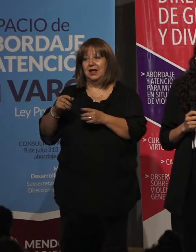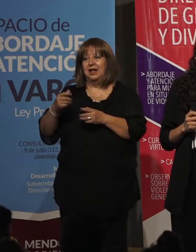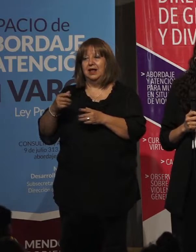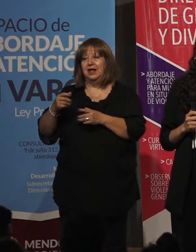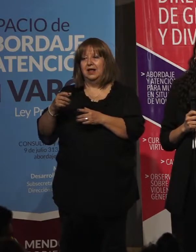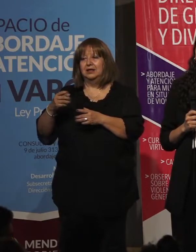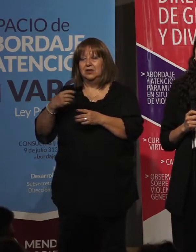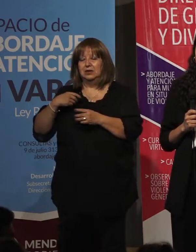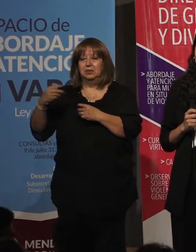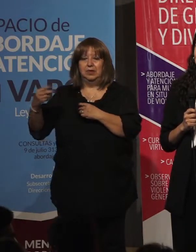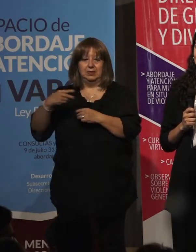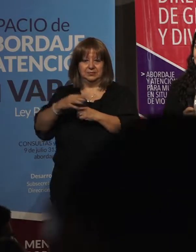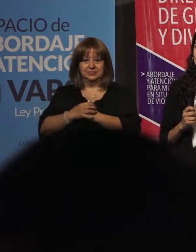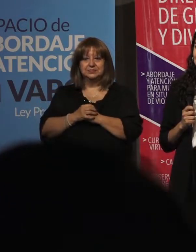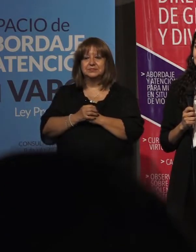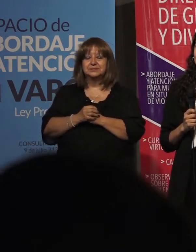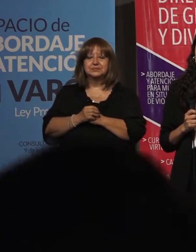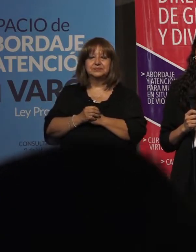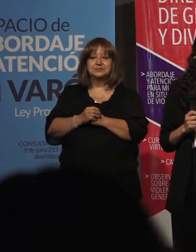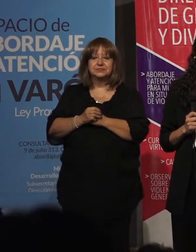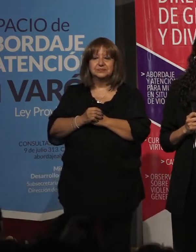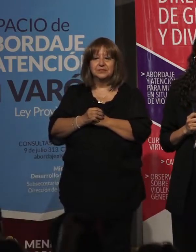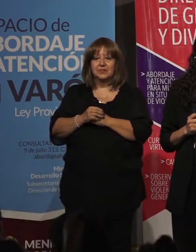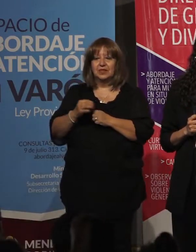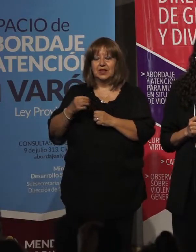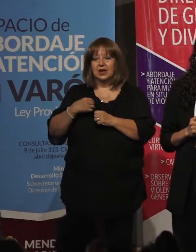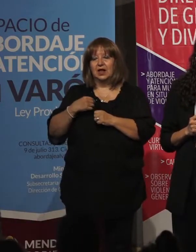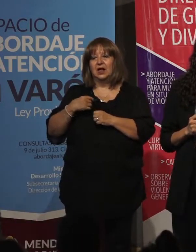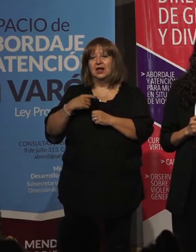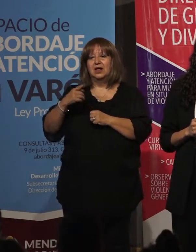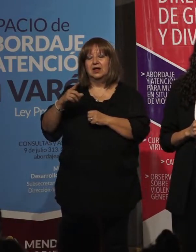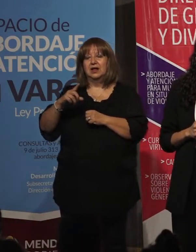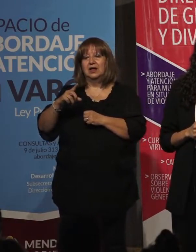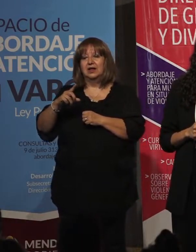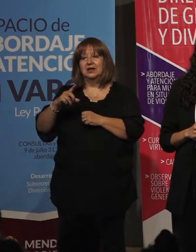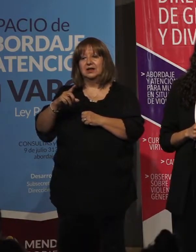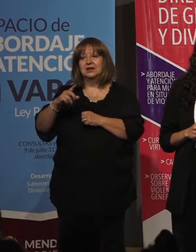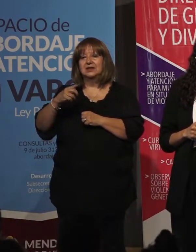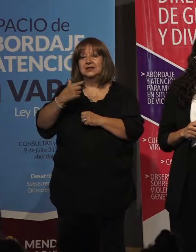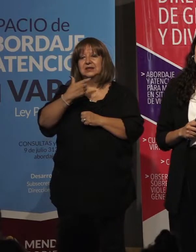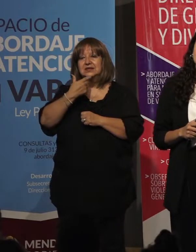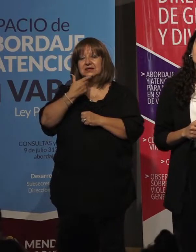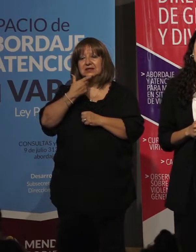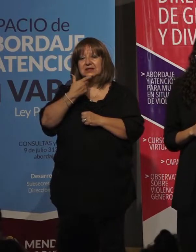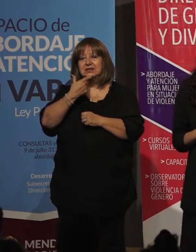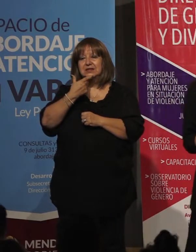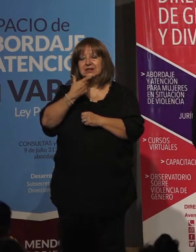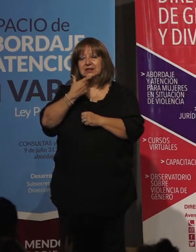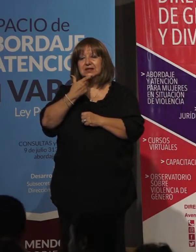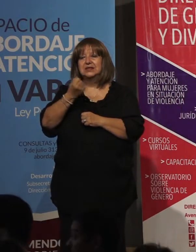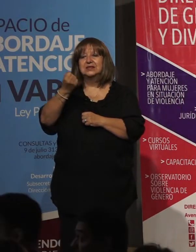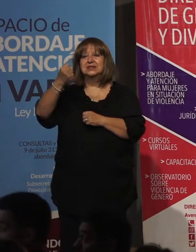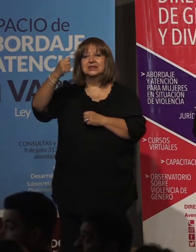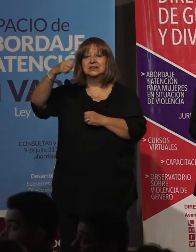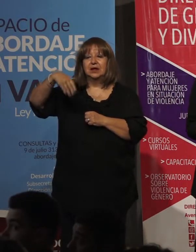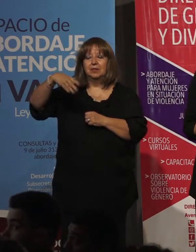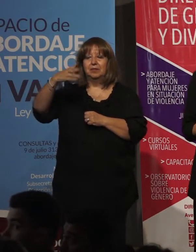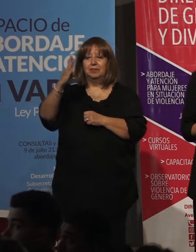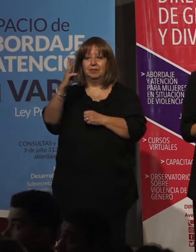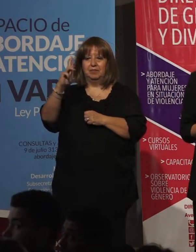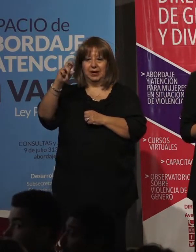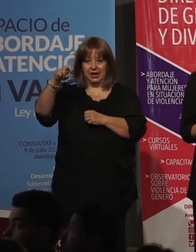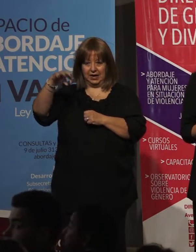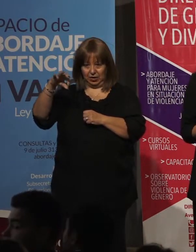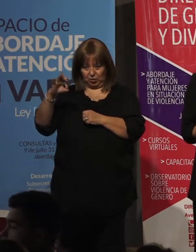de esa persona es terrible. Yo solamente quiero aportar algo. Soy la licenciada Cecilia Zambrano, del Centro Monitoreo de Violencia de Género, y lo que